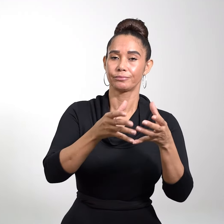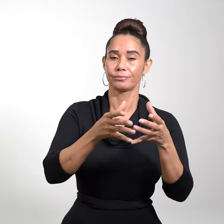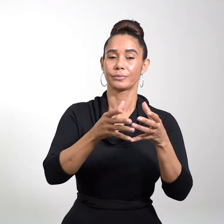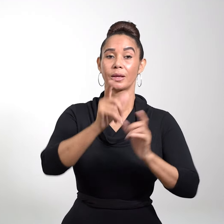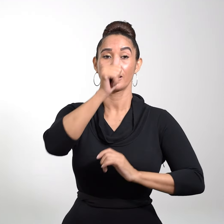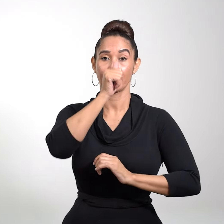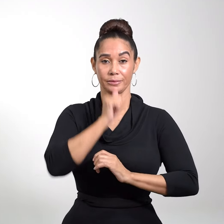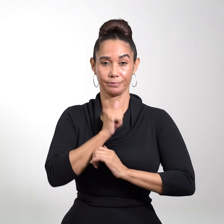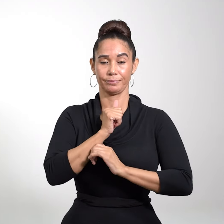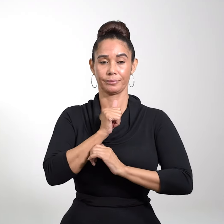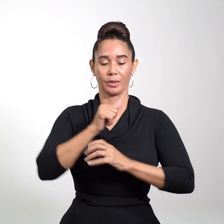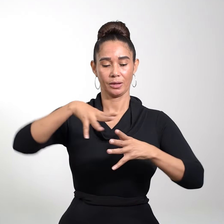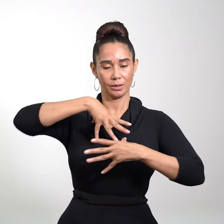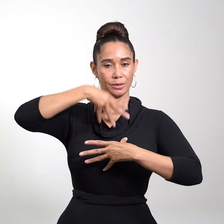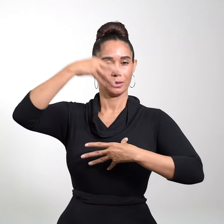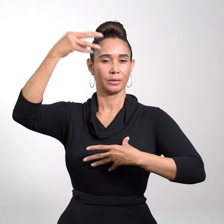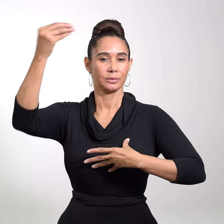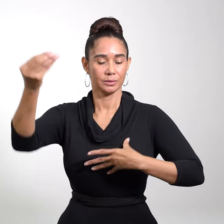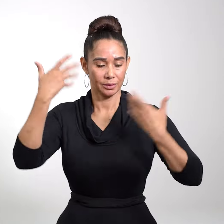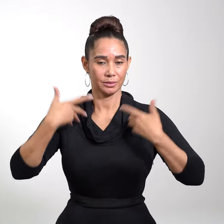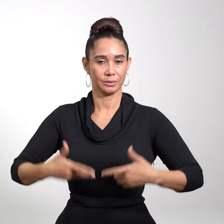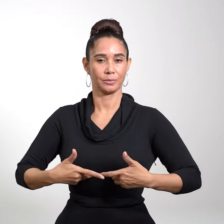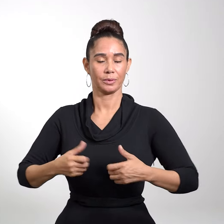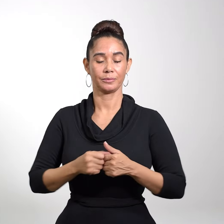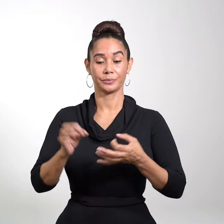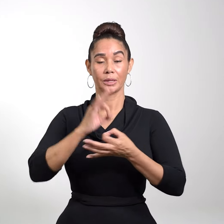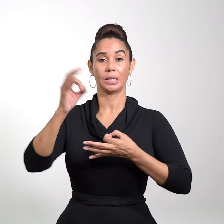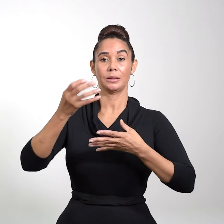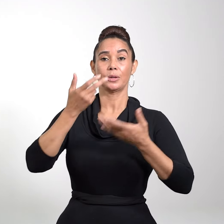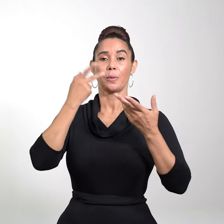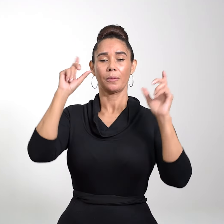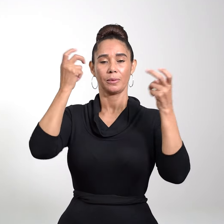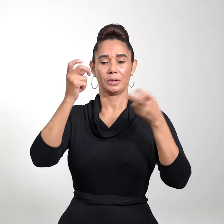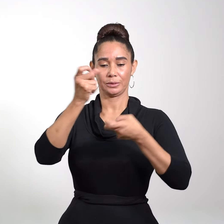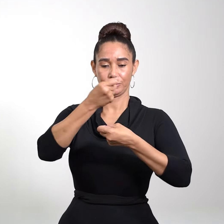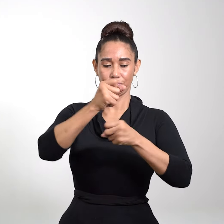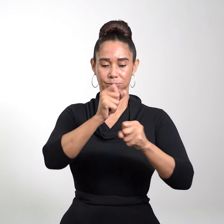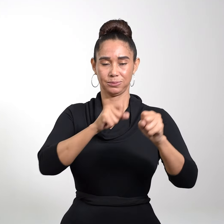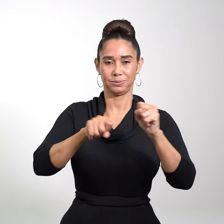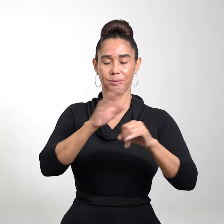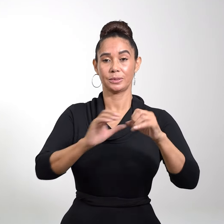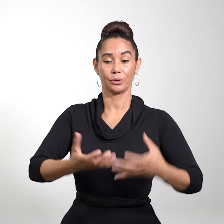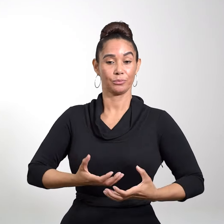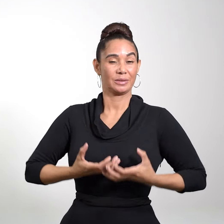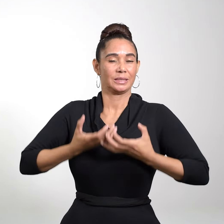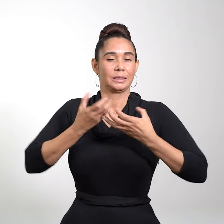Cállate y sal de él. El espíritu inmundo lo retorció y, dando un grito muy fuerte,